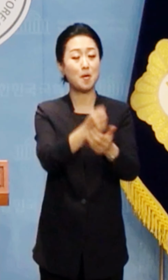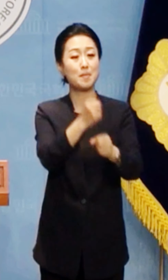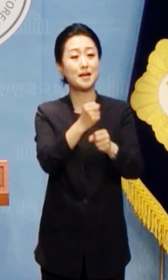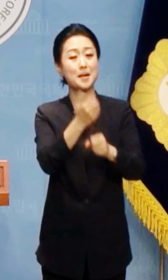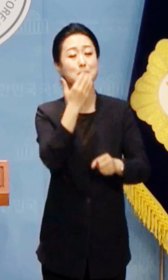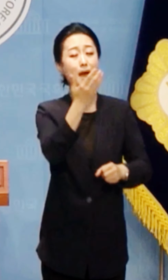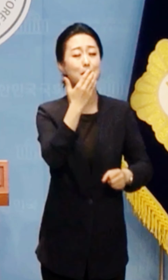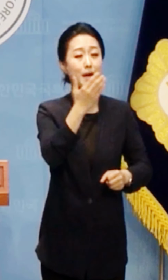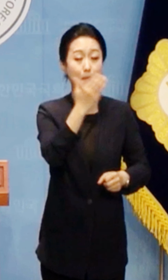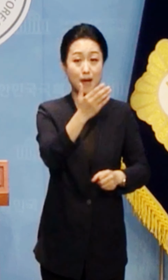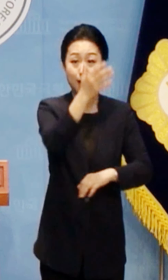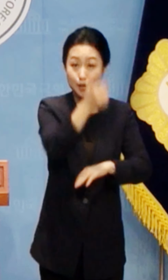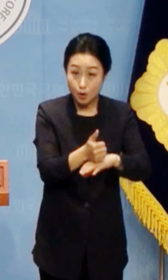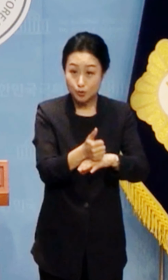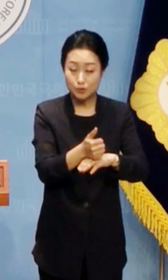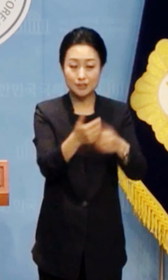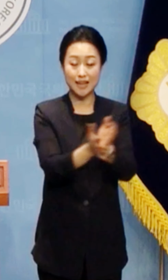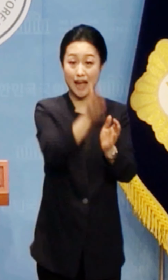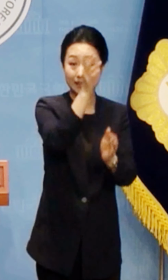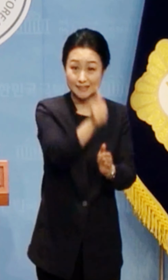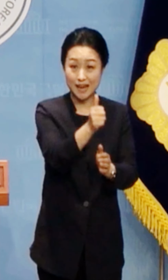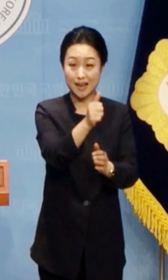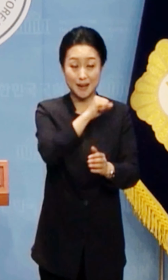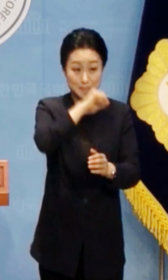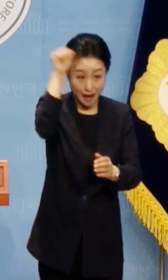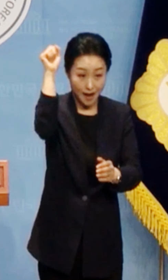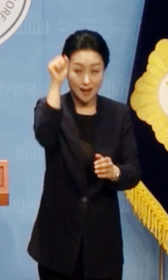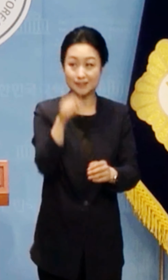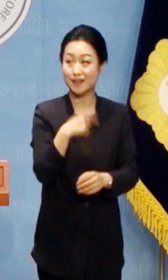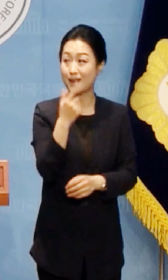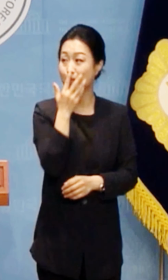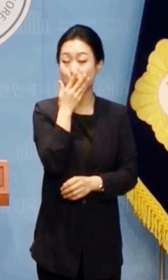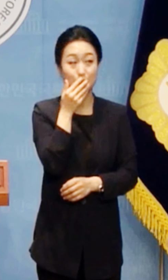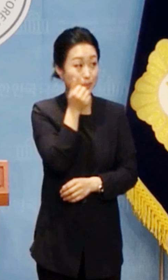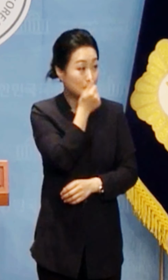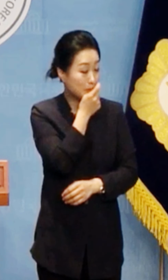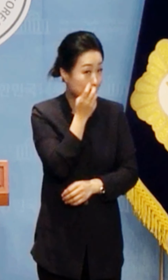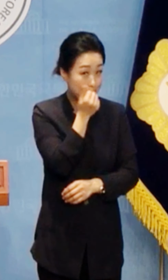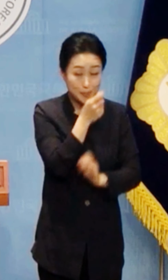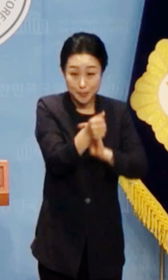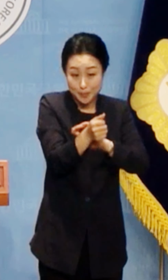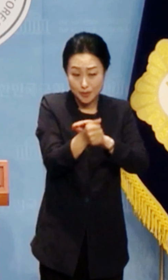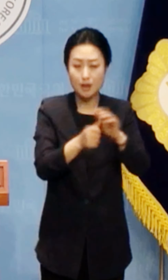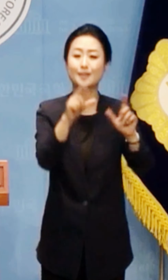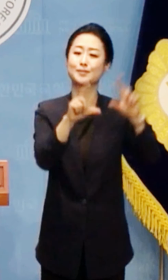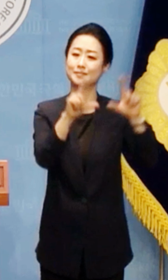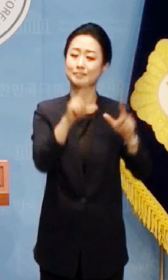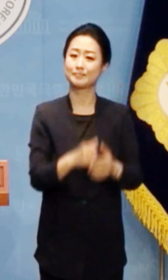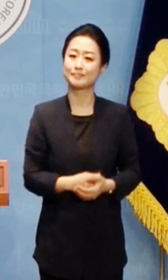질러놓고 대표가 된 뒤에는 슬그머니 말을 바꾸면서 온갖 핑계되고 발빼는 거 아닙니까